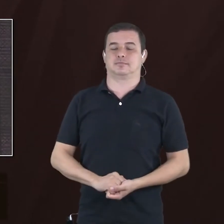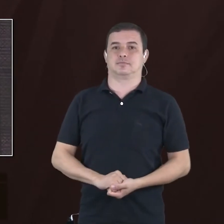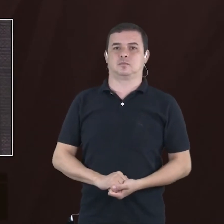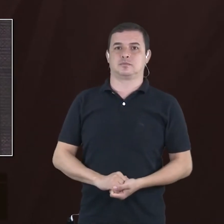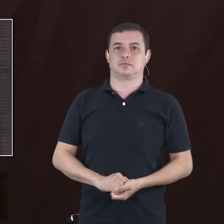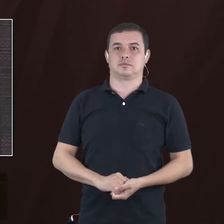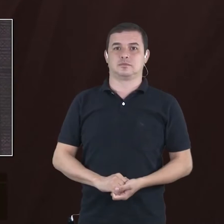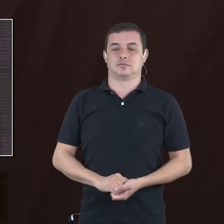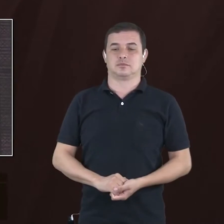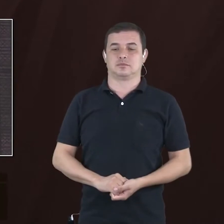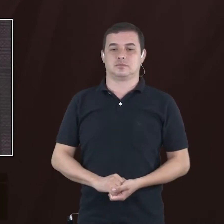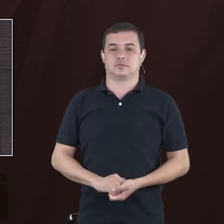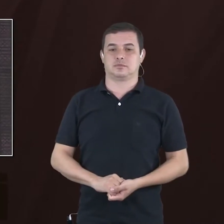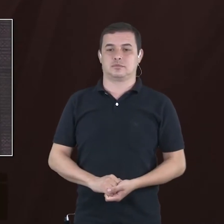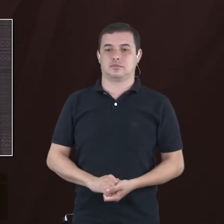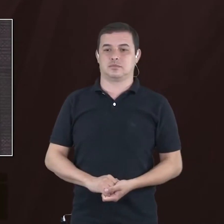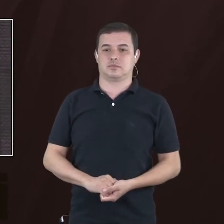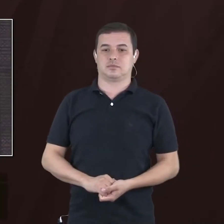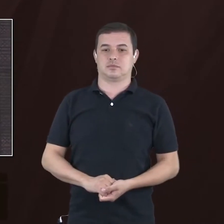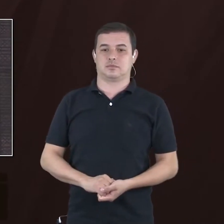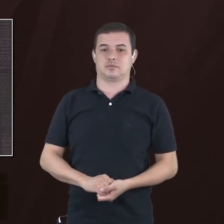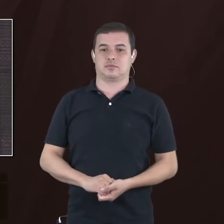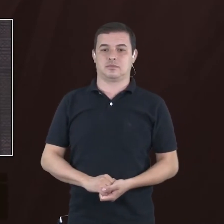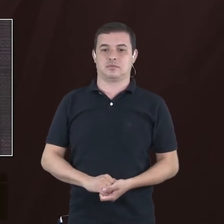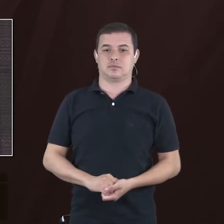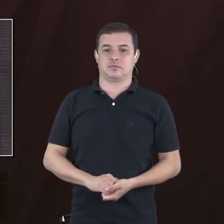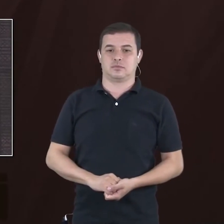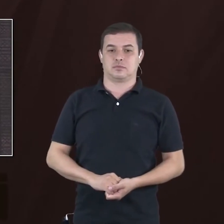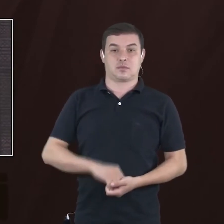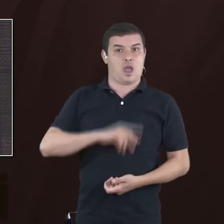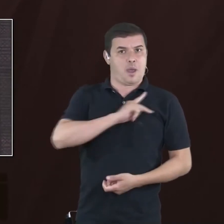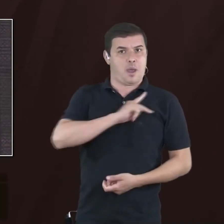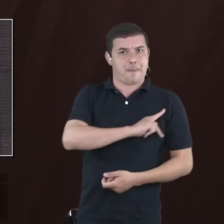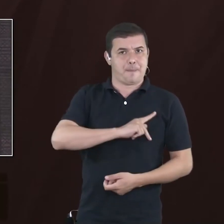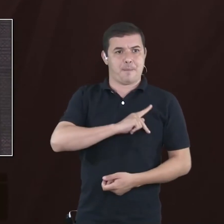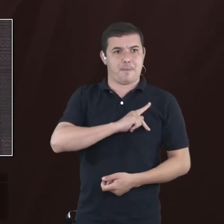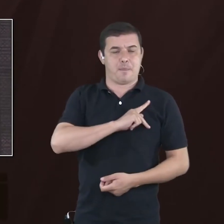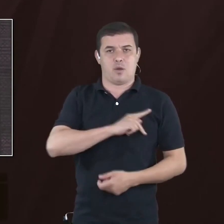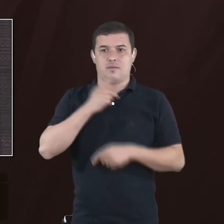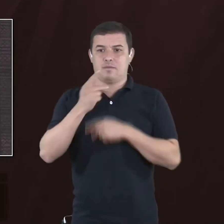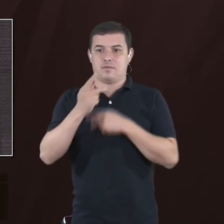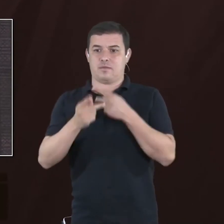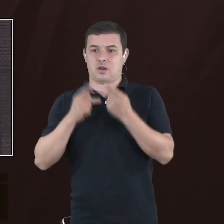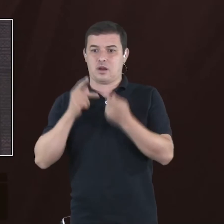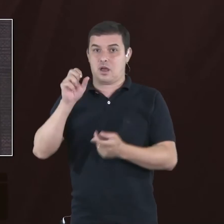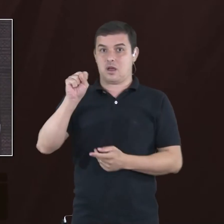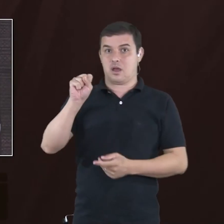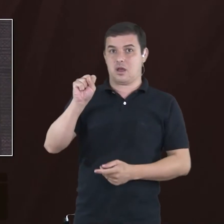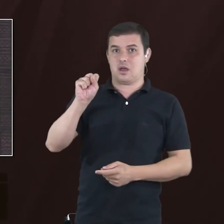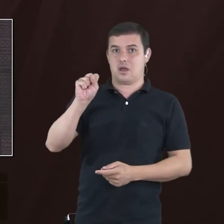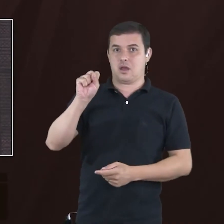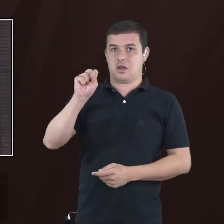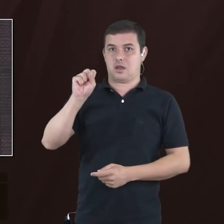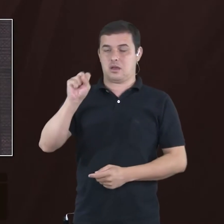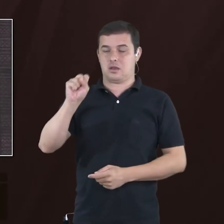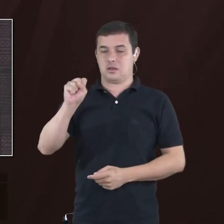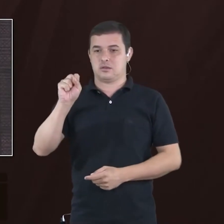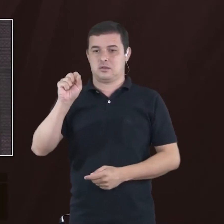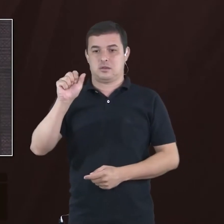Está ciente de que todos da Ásia me abandonaram. Dentre eles,